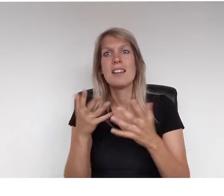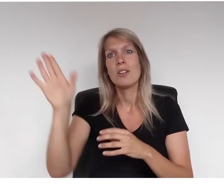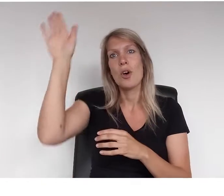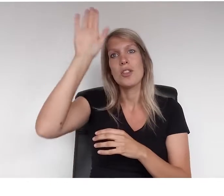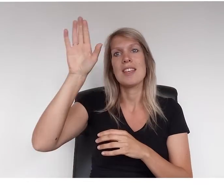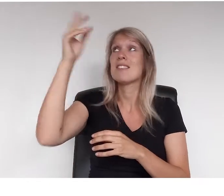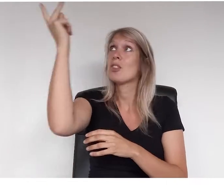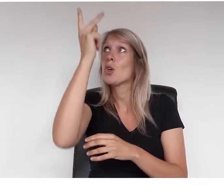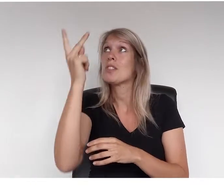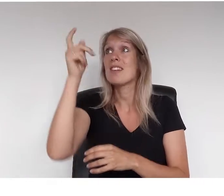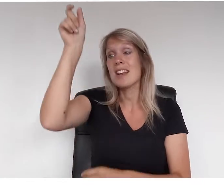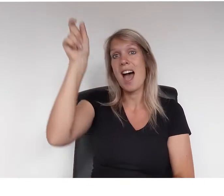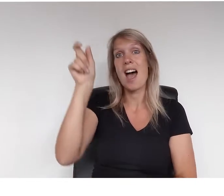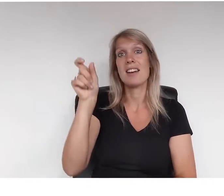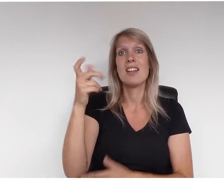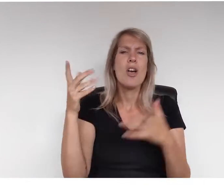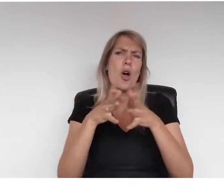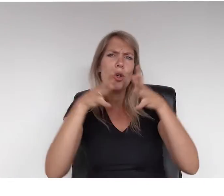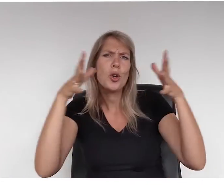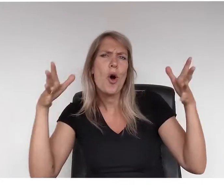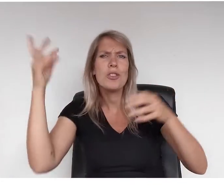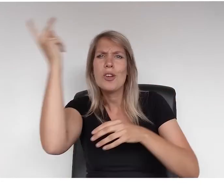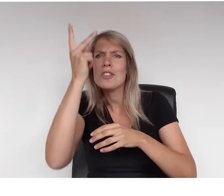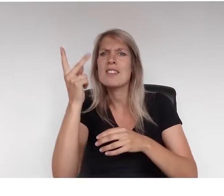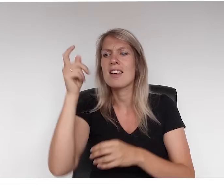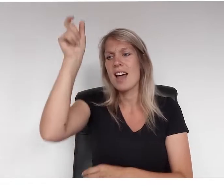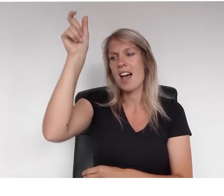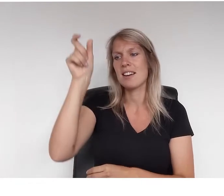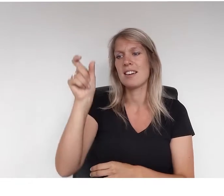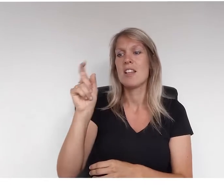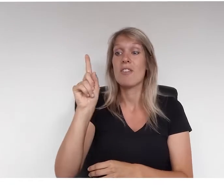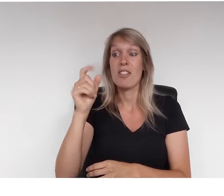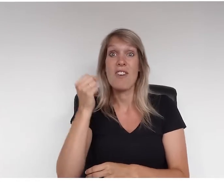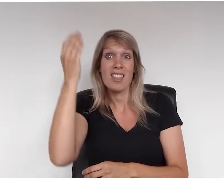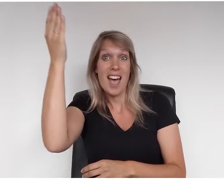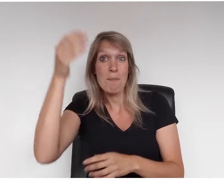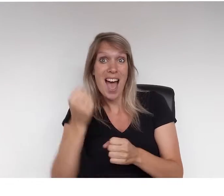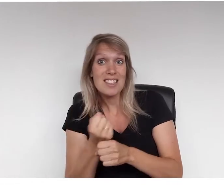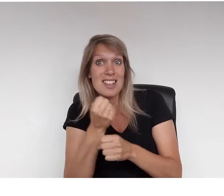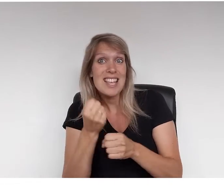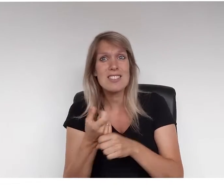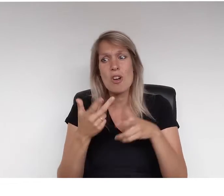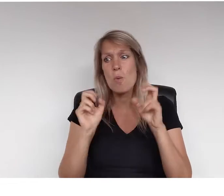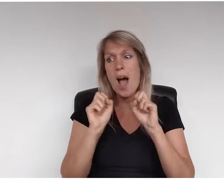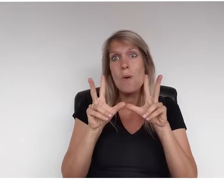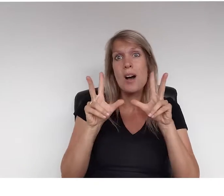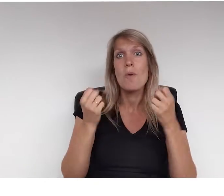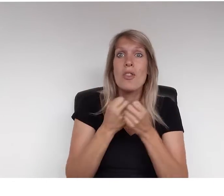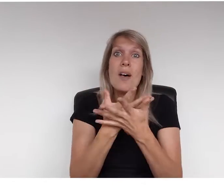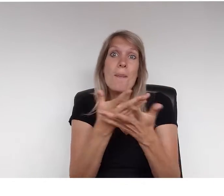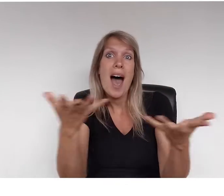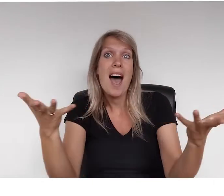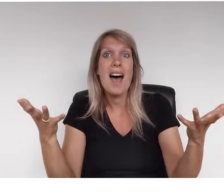wonderbaar. God is een kunstenaar, een grote kunstenaar. Want wat hij maakt, hij is zo wauw,